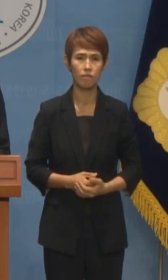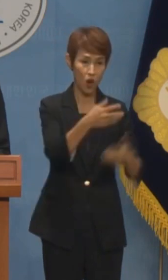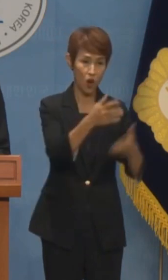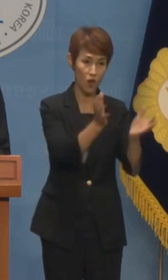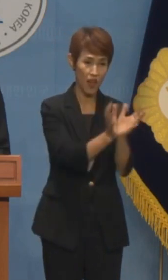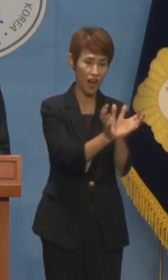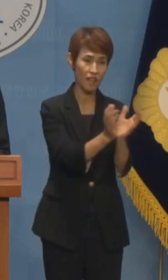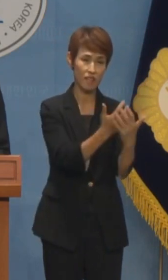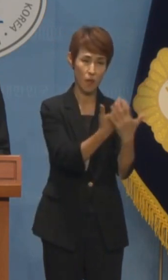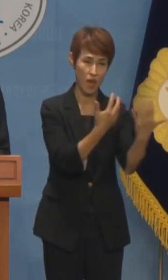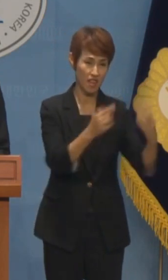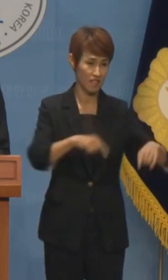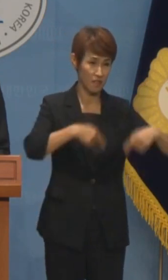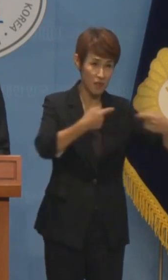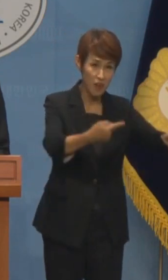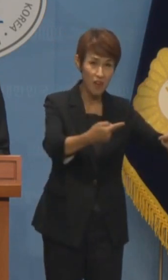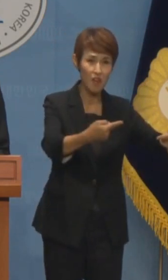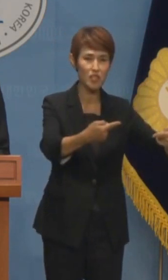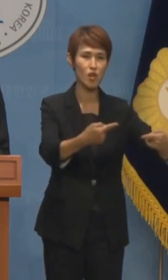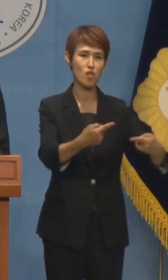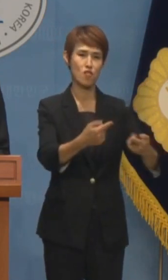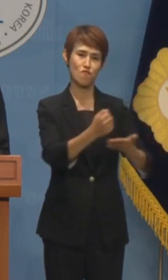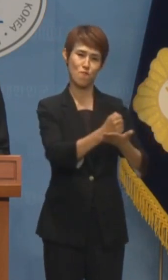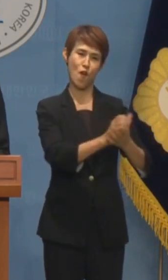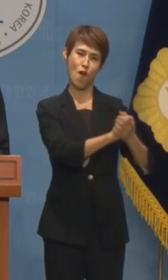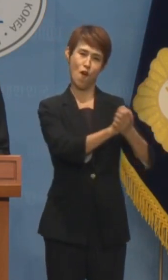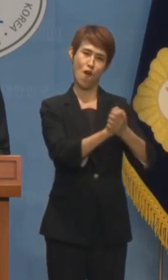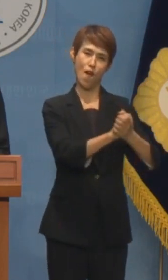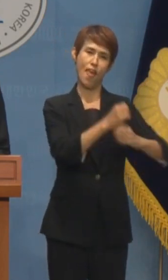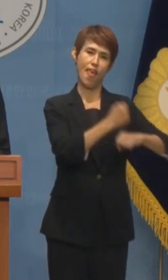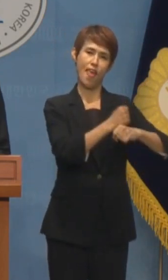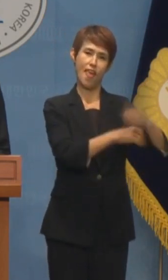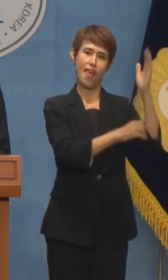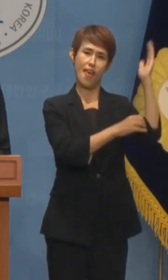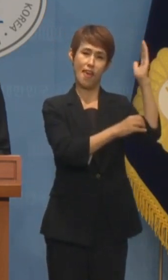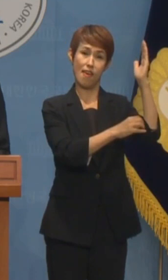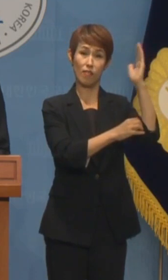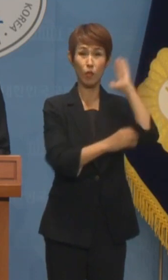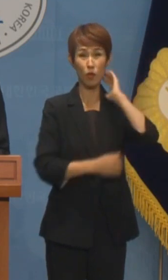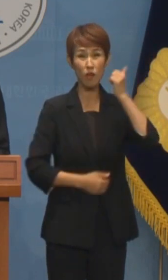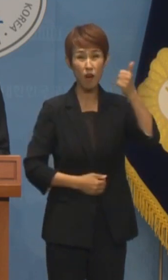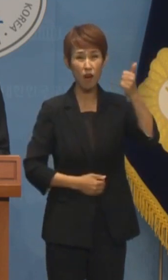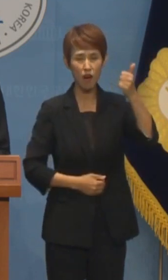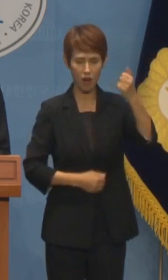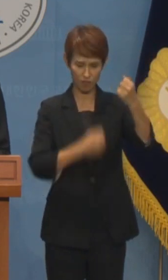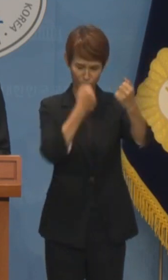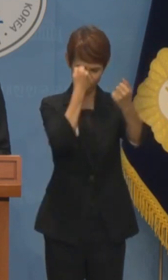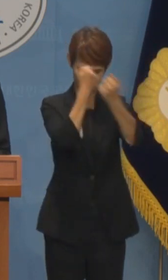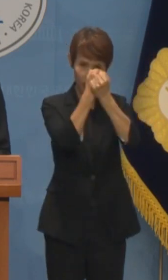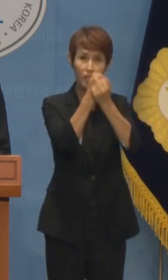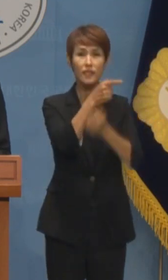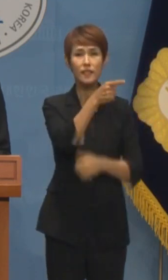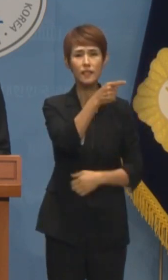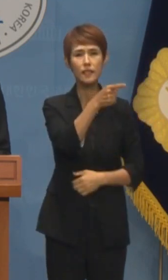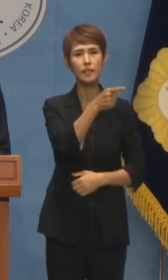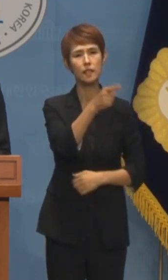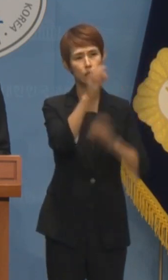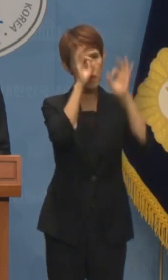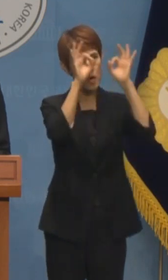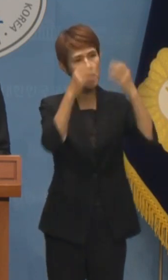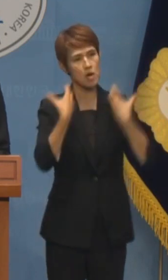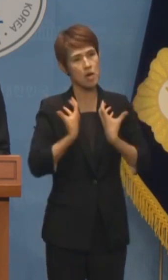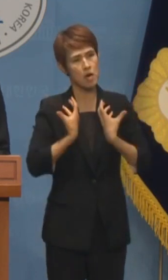여당 전당 참석에 운명 공동체를 강조하는 대통령의 후한무치가